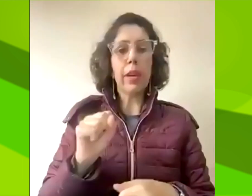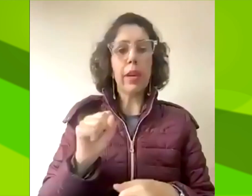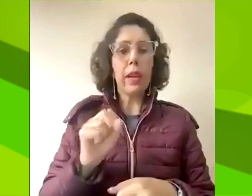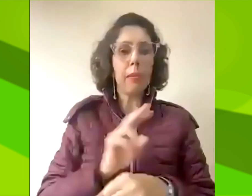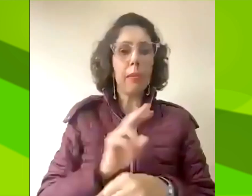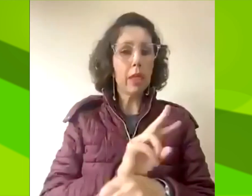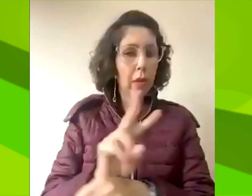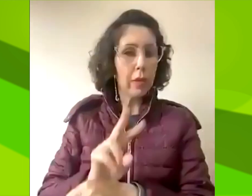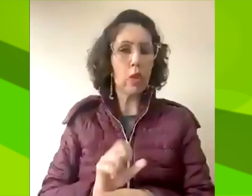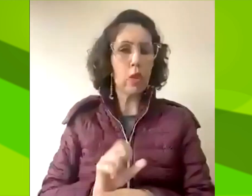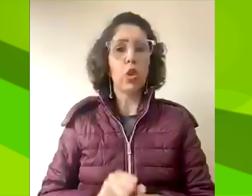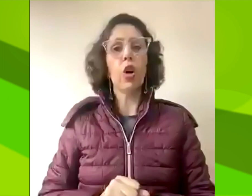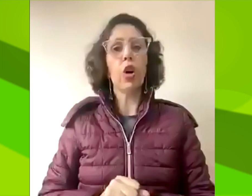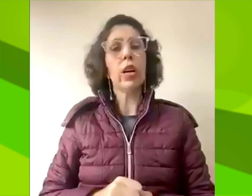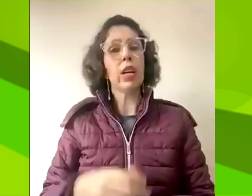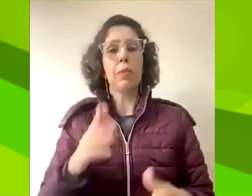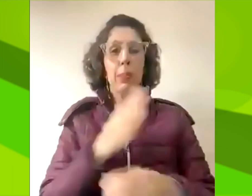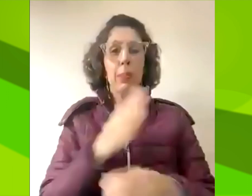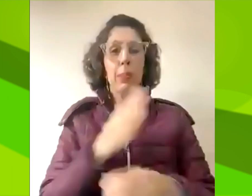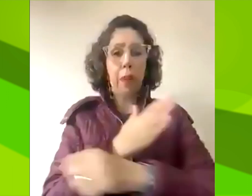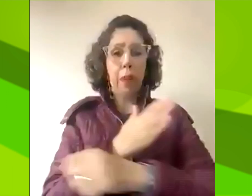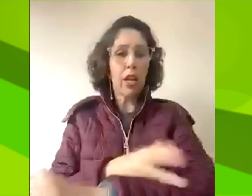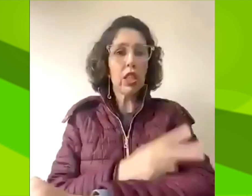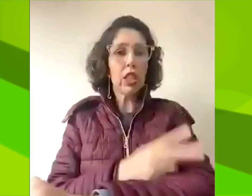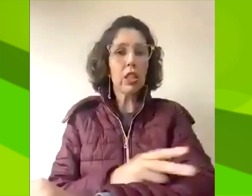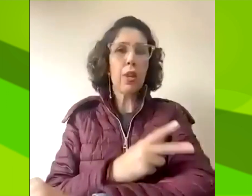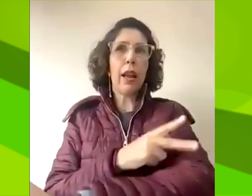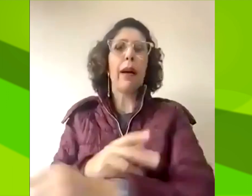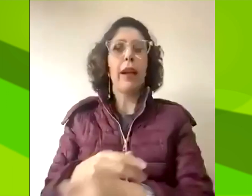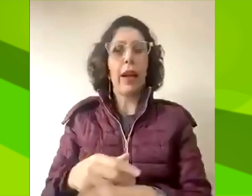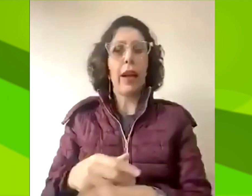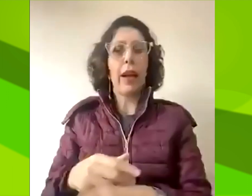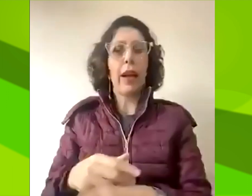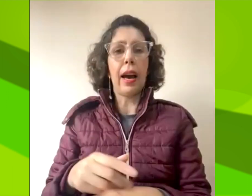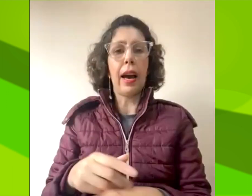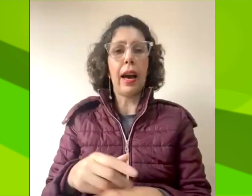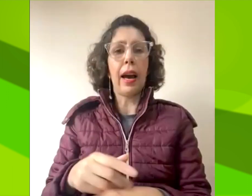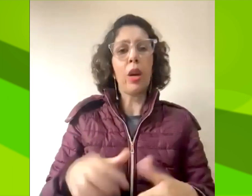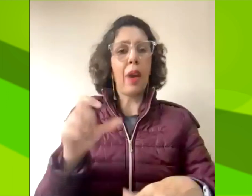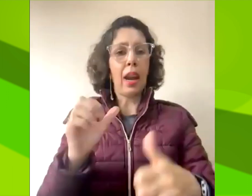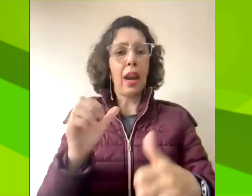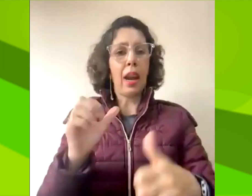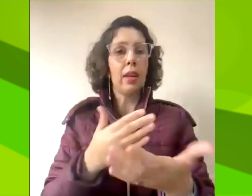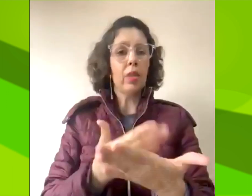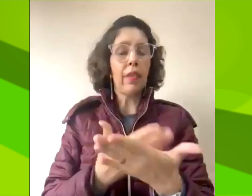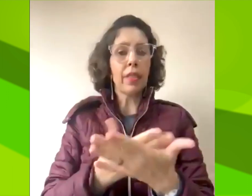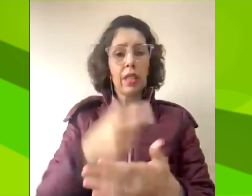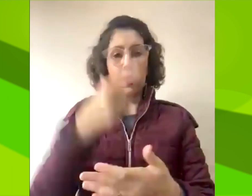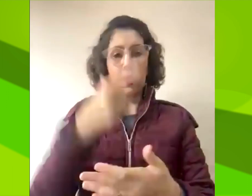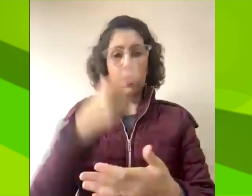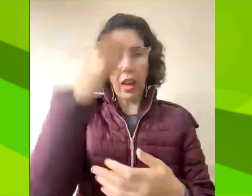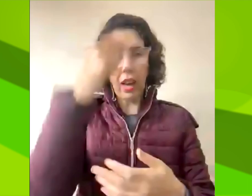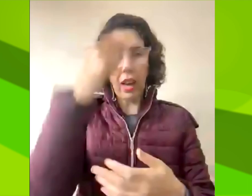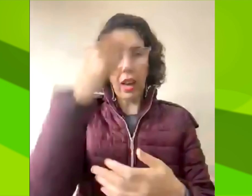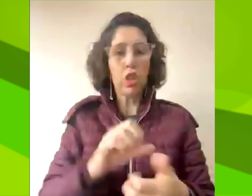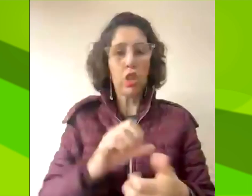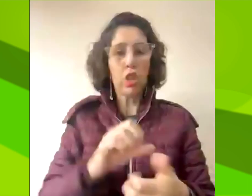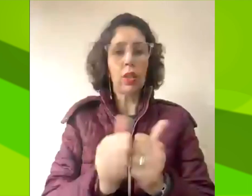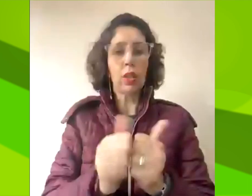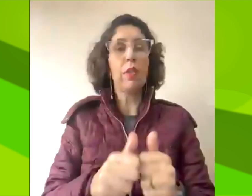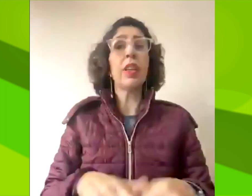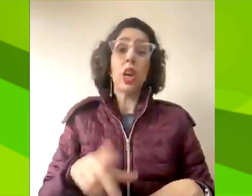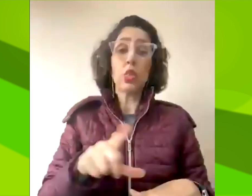supervisionou as minhas práticas, porque na época eu era, eu estava fazendo a faculdade de educação física. Eu sou